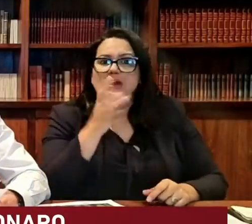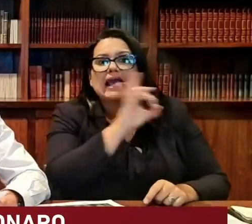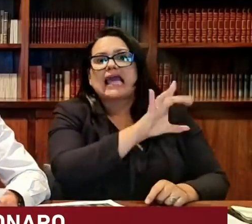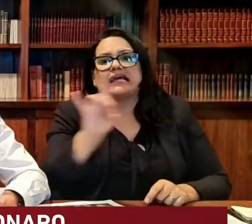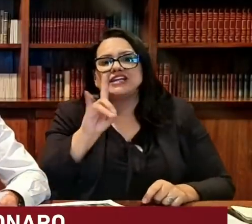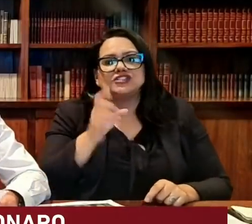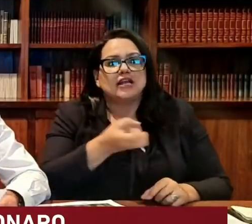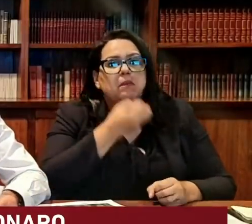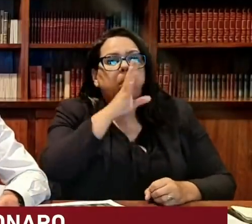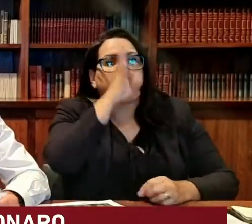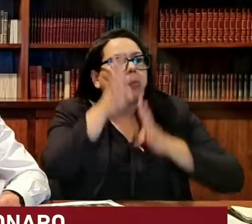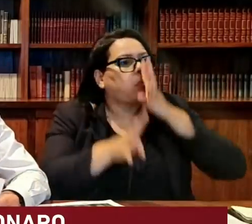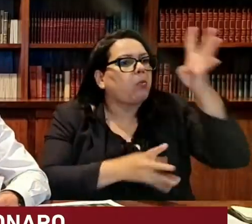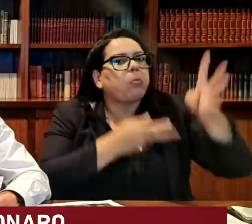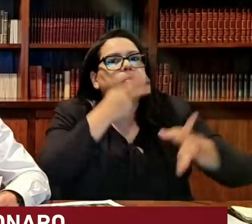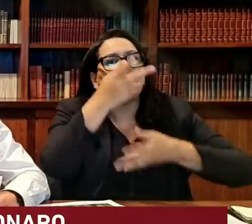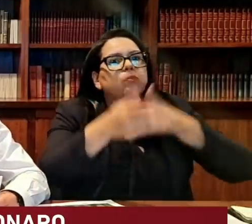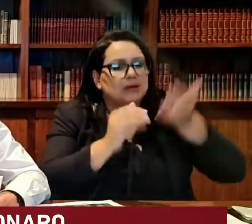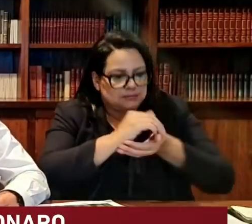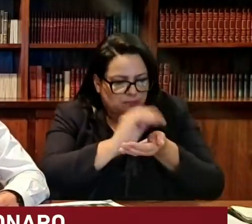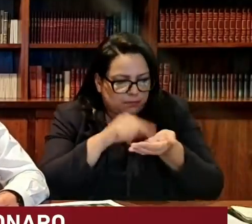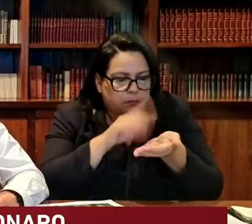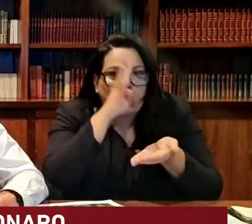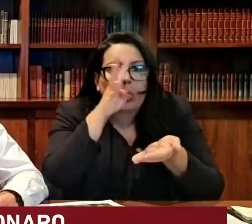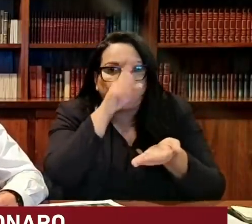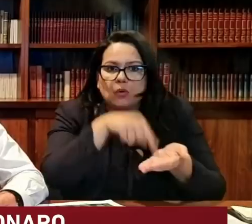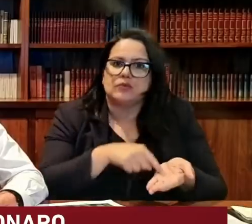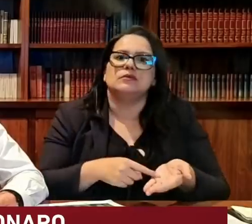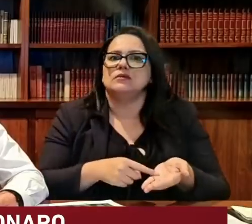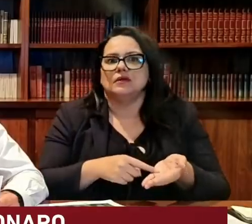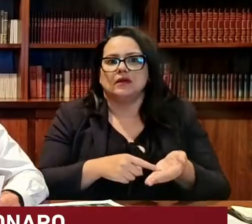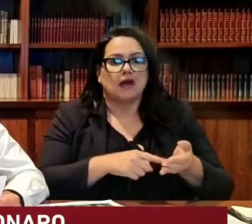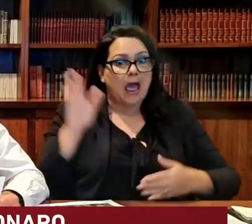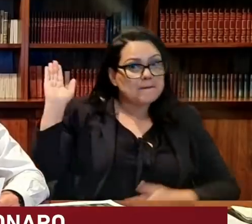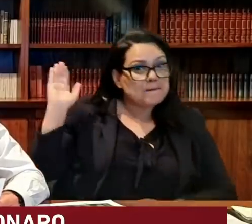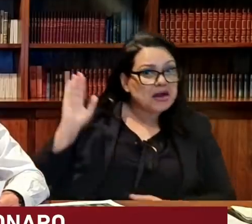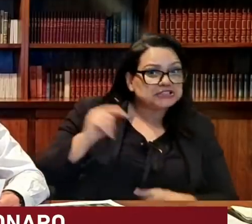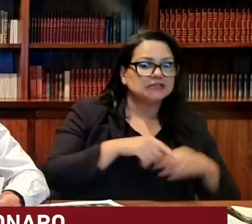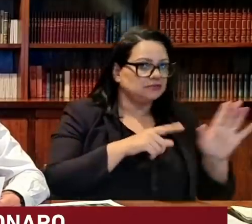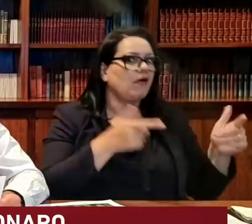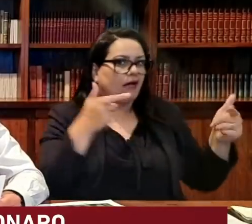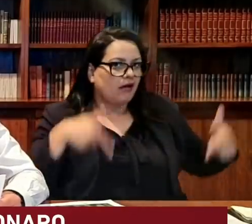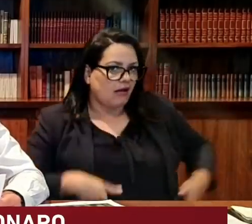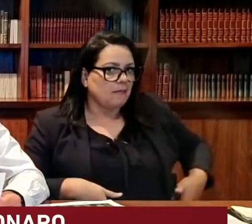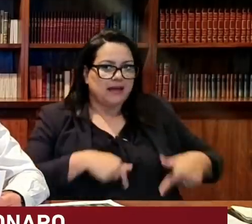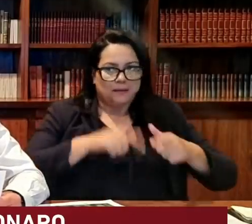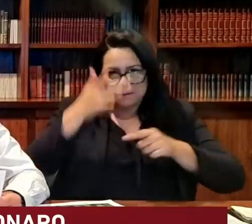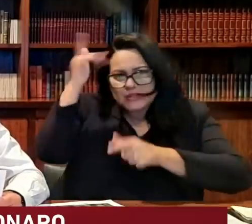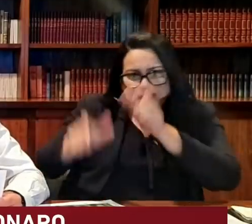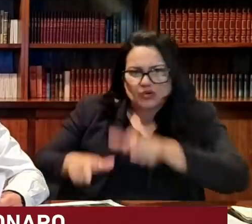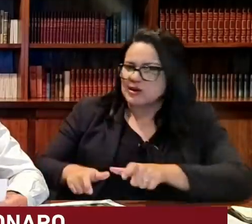nova que vai desarmar a população. De bem, população, os bandidos não vão continuar muito bem armados. Vai fazer o Brasil andar